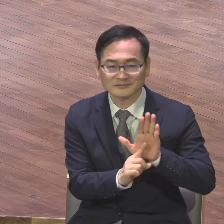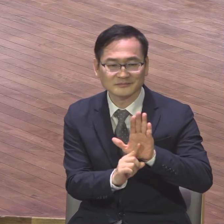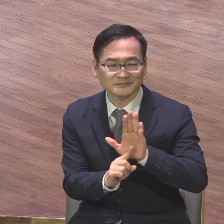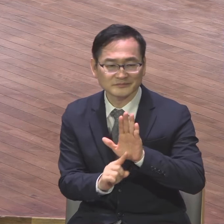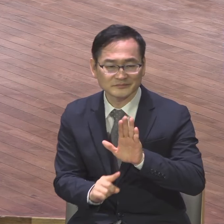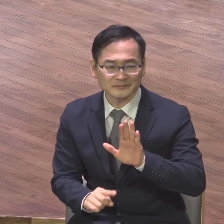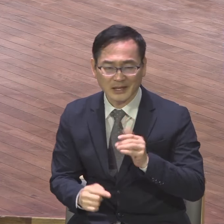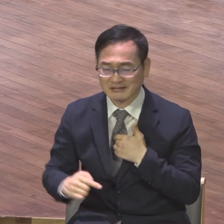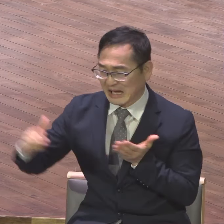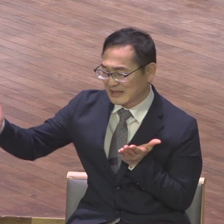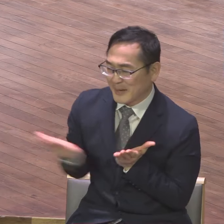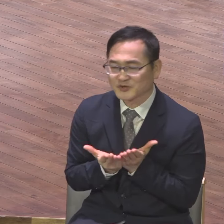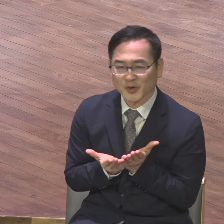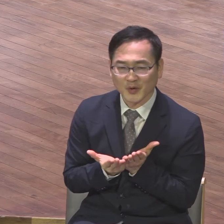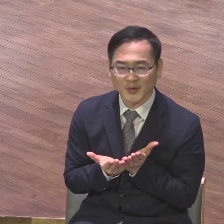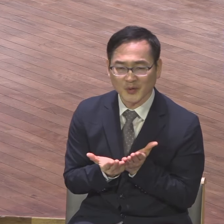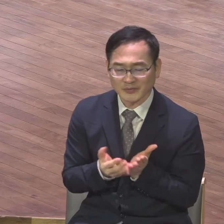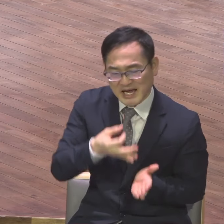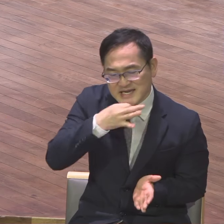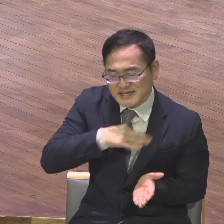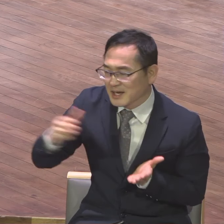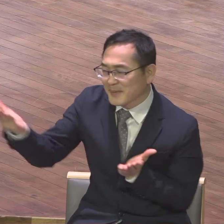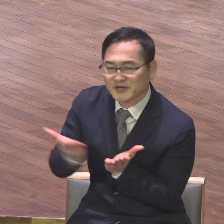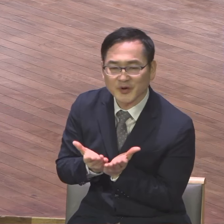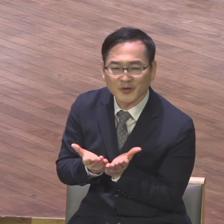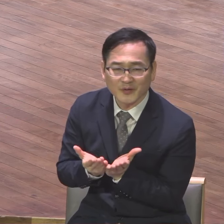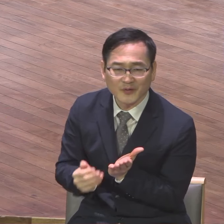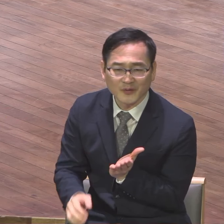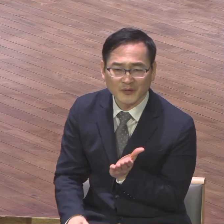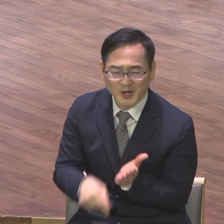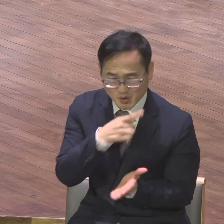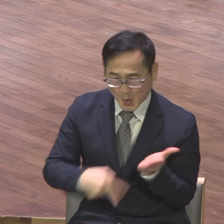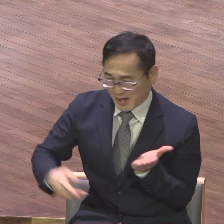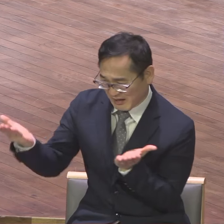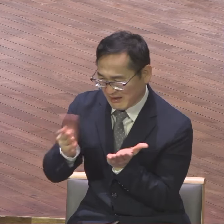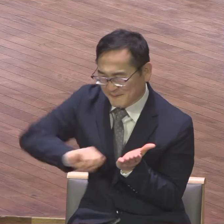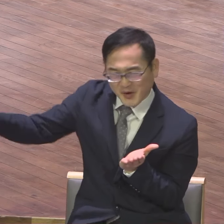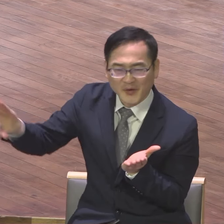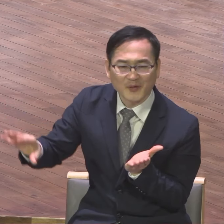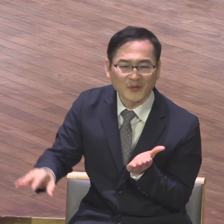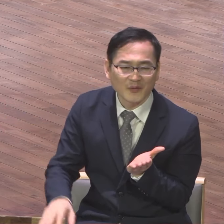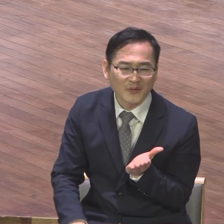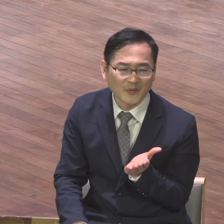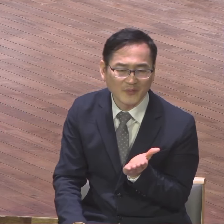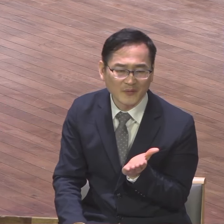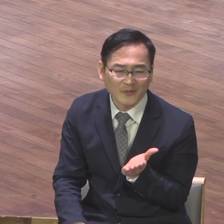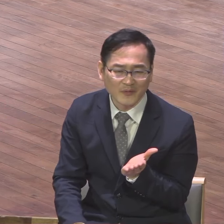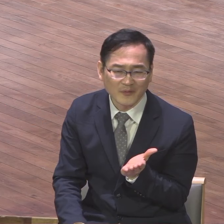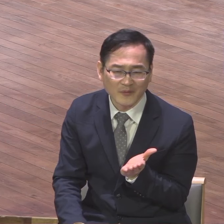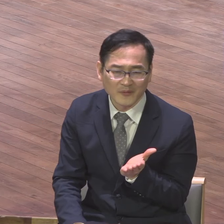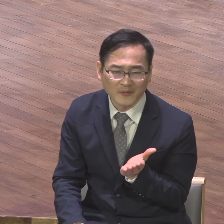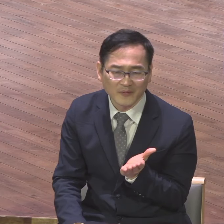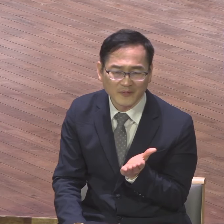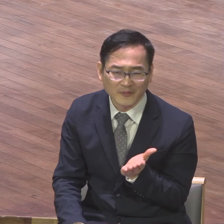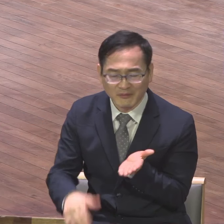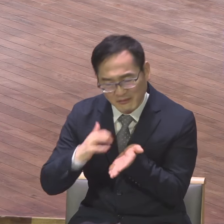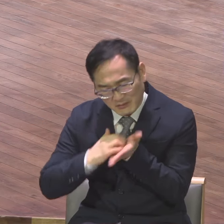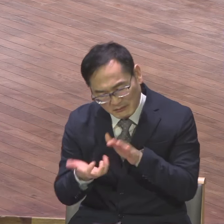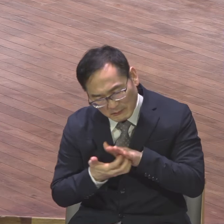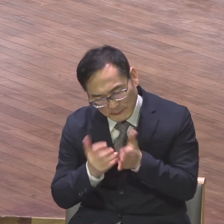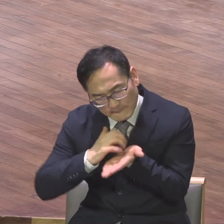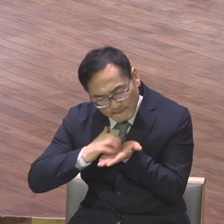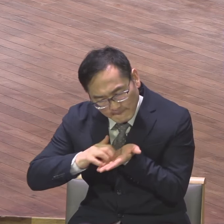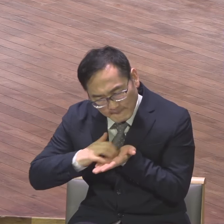자기에게 맞춰. 자기의 유익대도를 맞춰. 손해보는 건 절대 수용 안 해. 이익대도 자기 이해 타산.